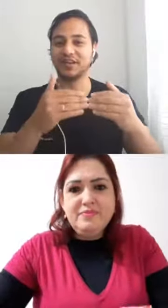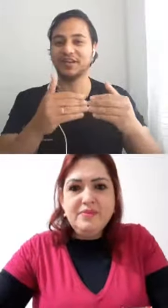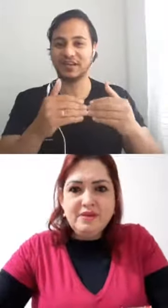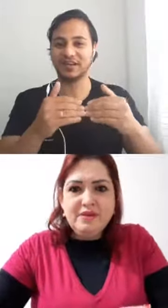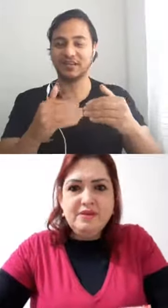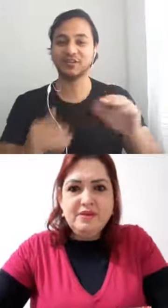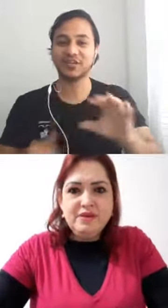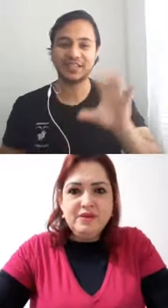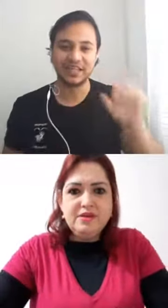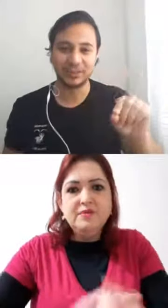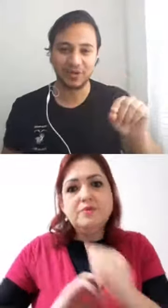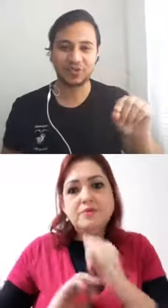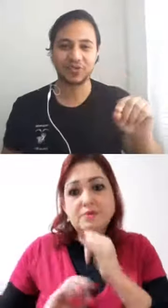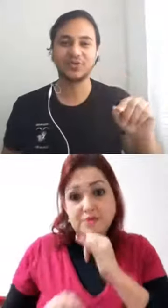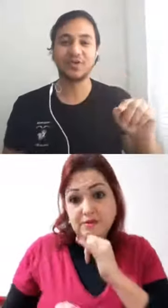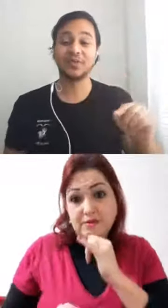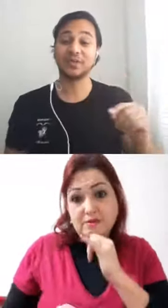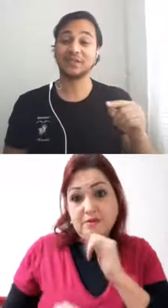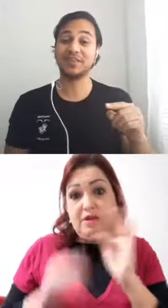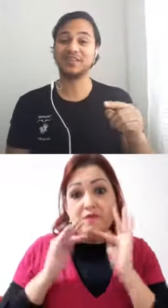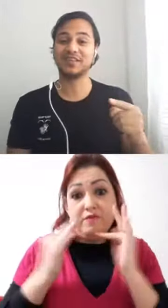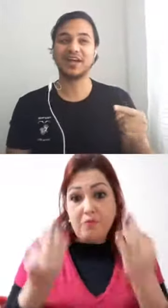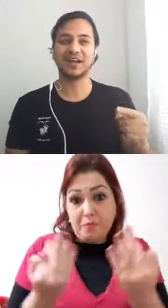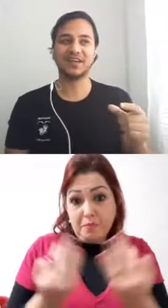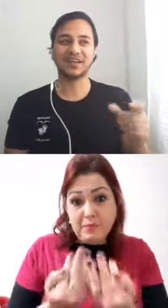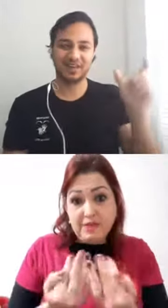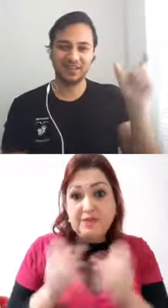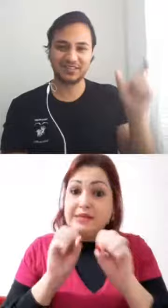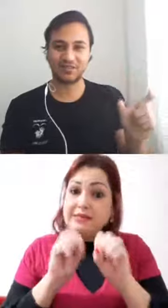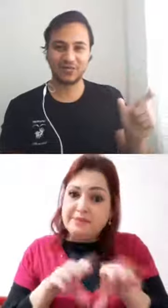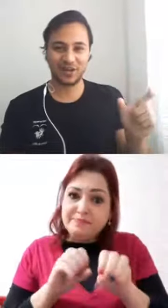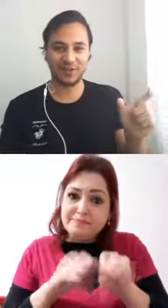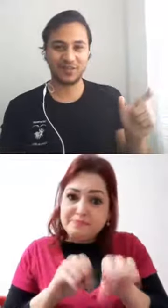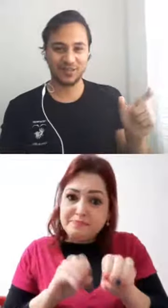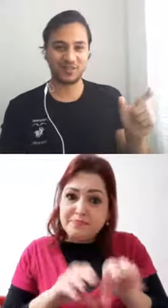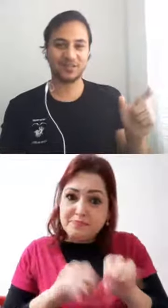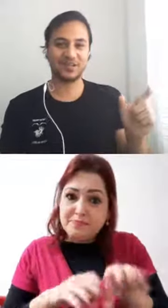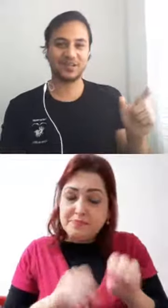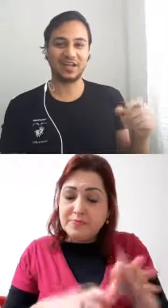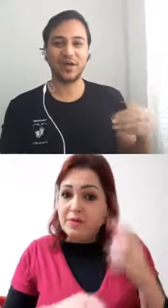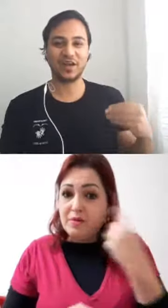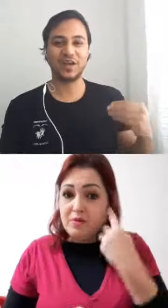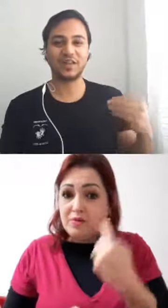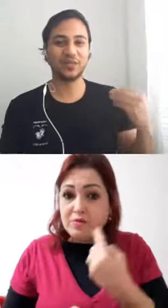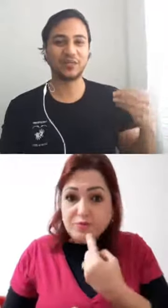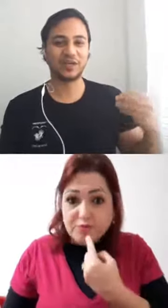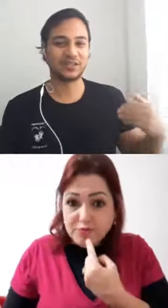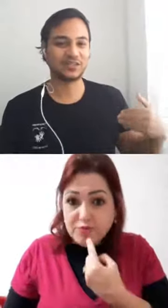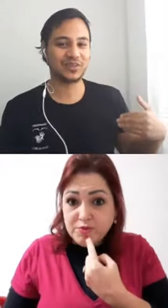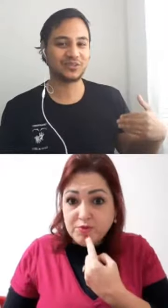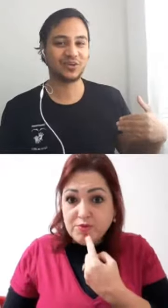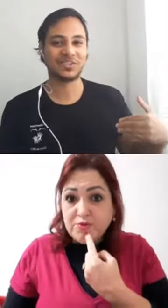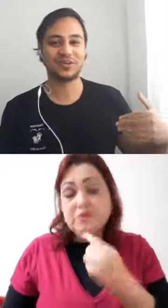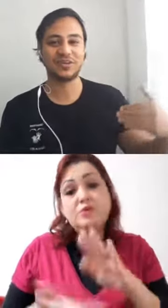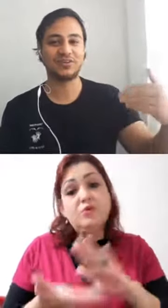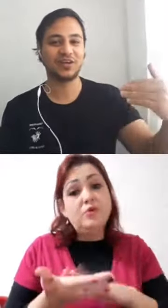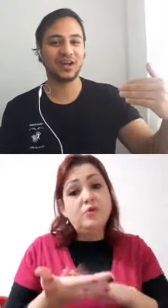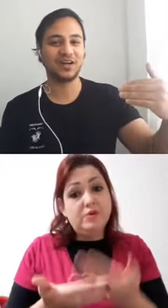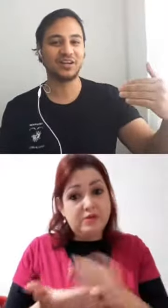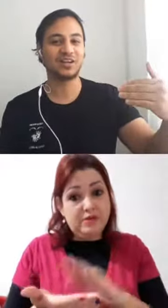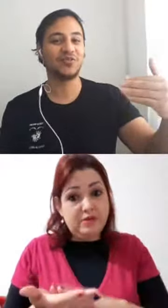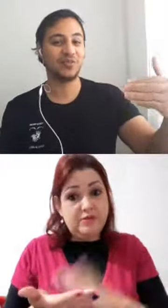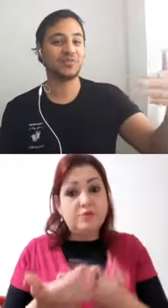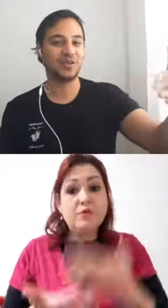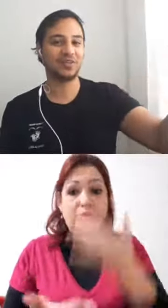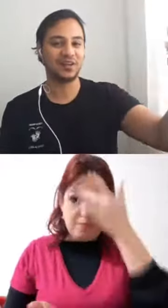família é não só ensinar isso para o surdo, mas também ensinar que esse profissional, o intérprete, ele é alguém de muita importância durante toda a sua vida escolar